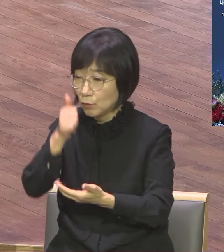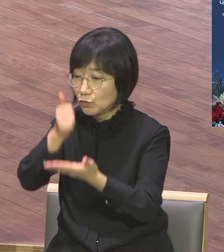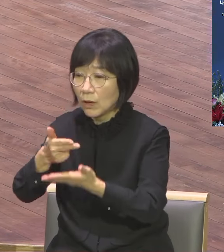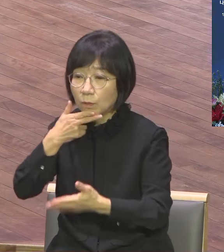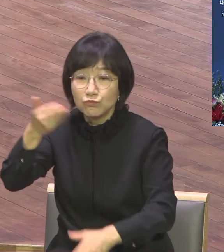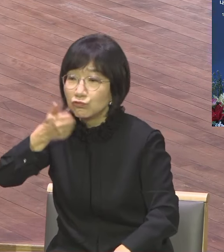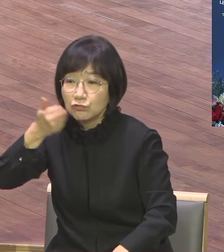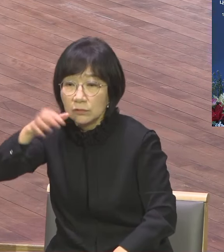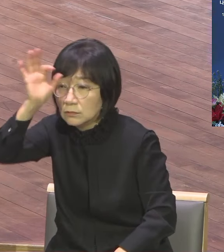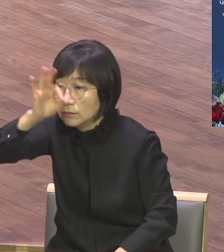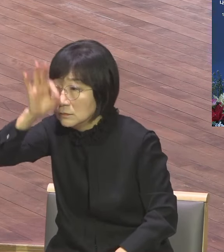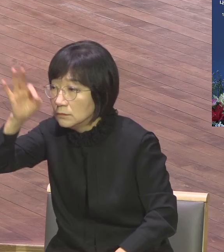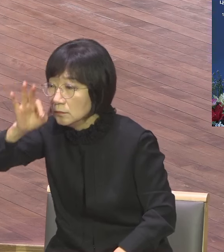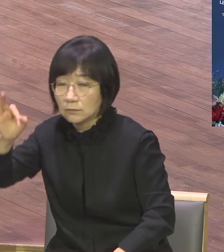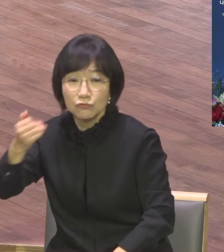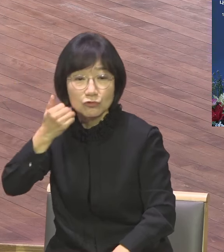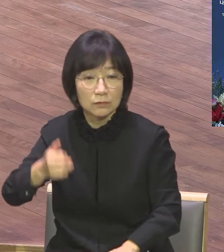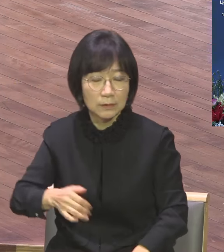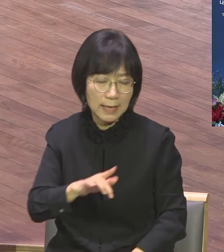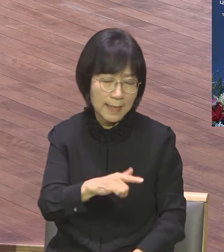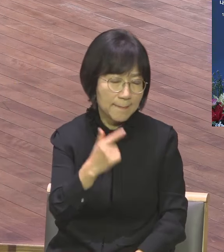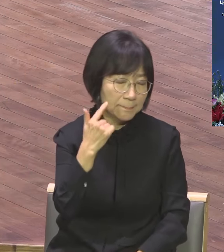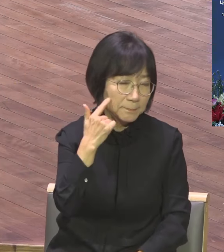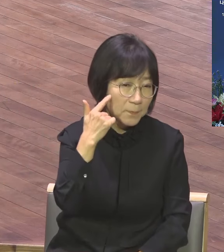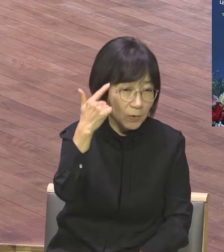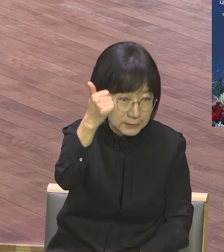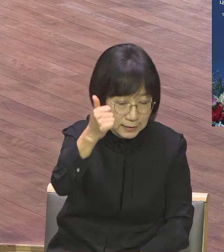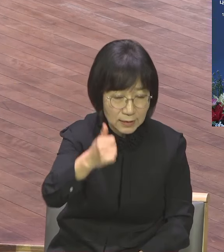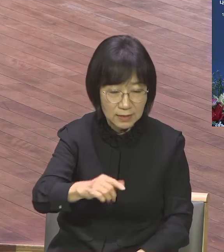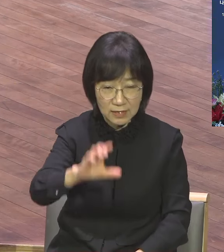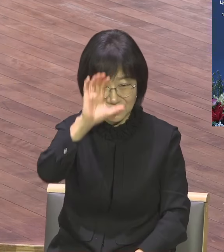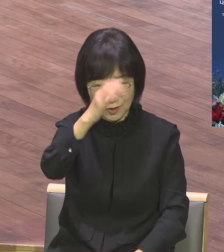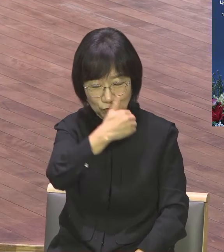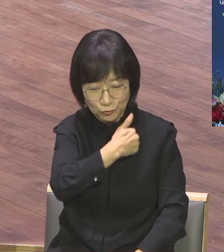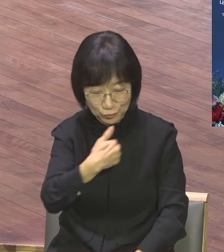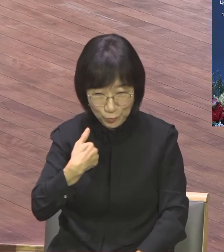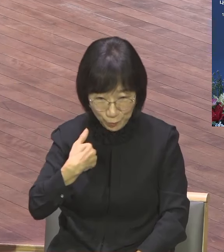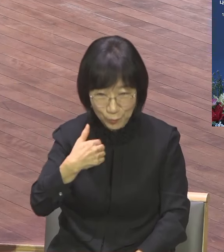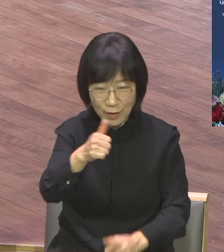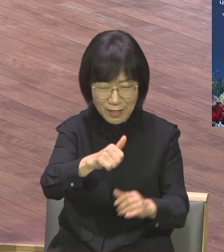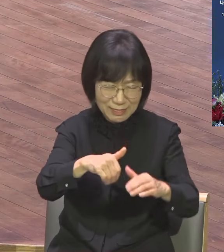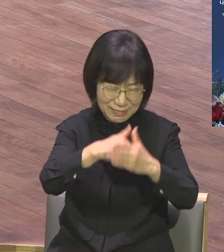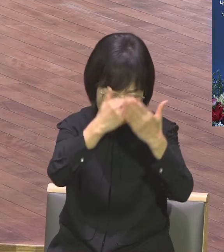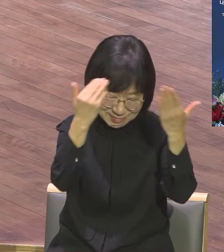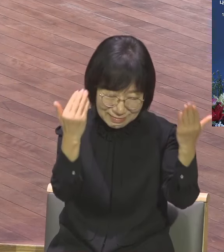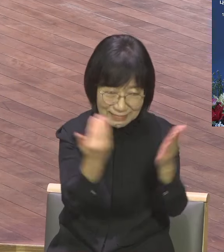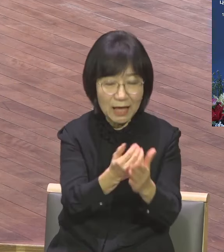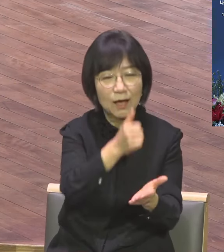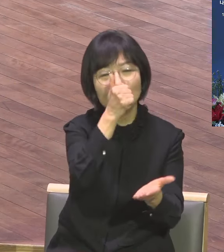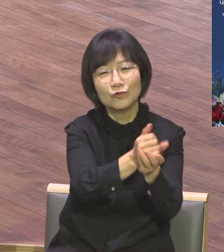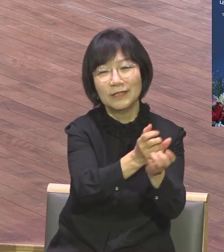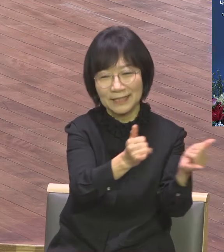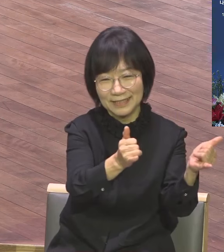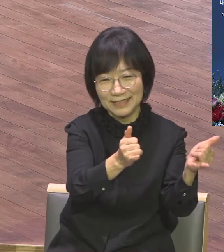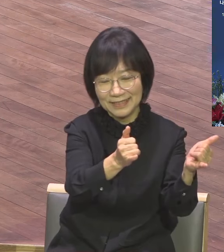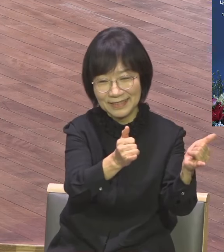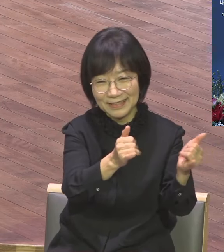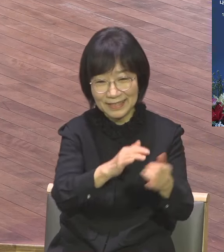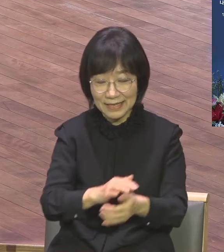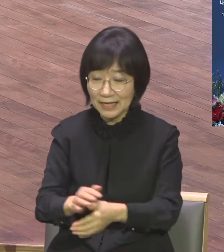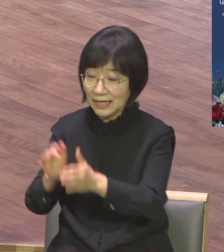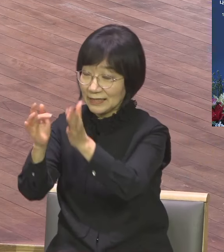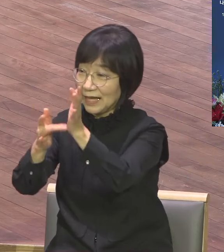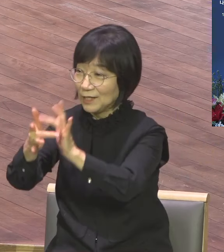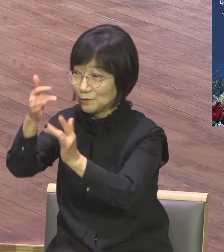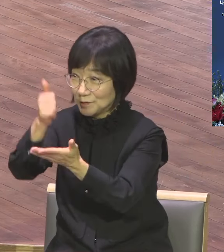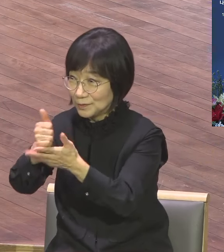목사든 선임이든 교황이든 누구든 다 죄인이요. 그런데 예수님은 사람으로 오셨는데 죄 없으신